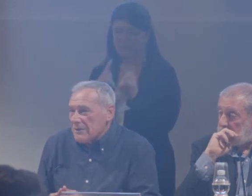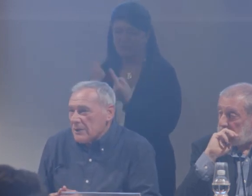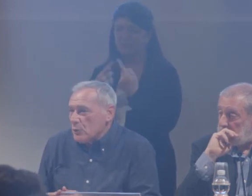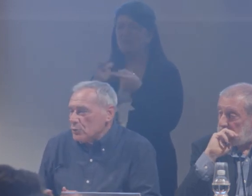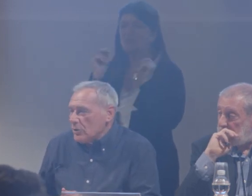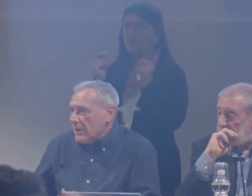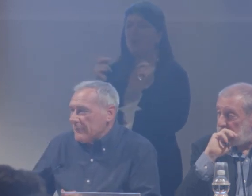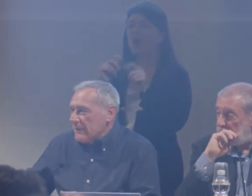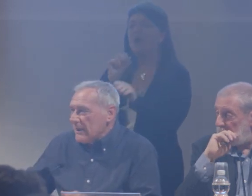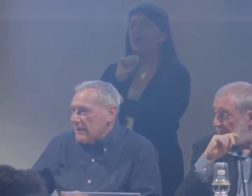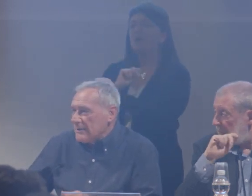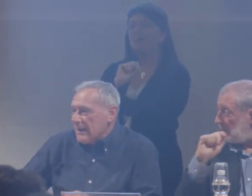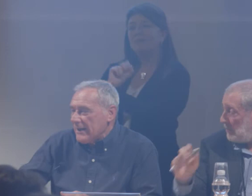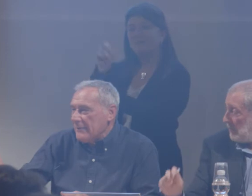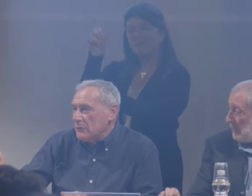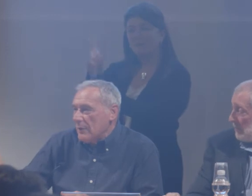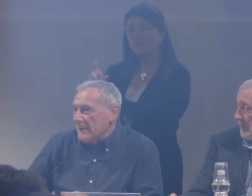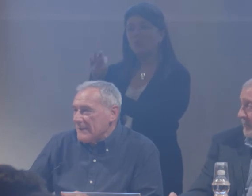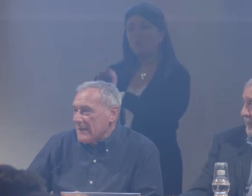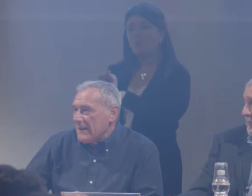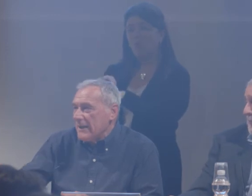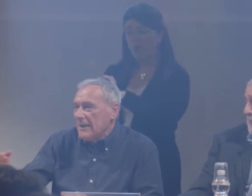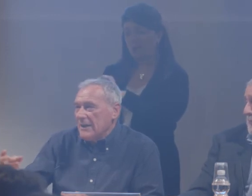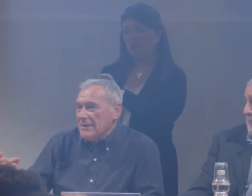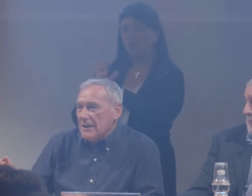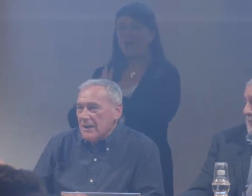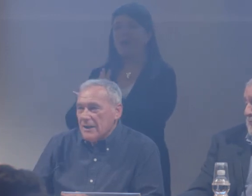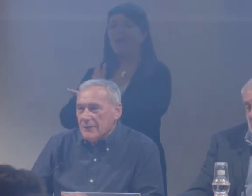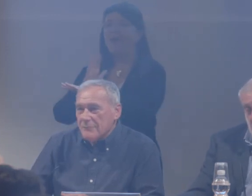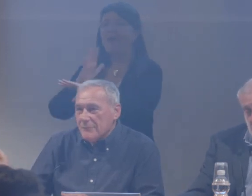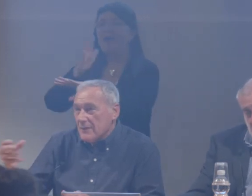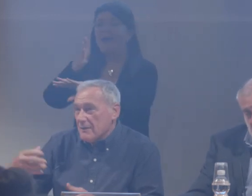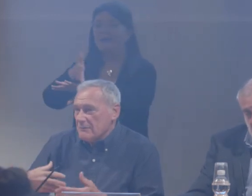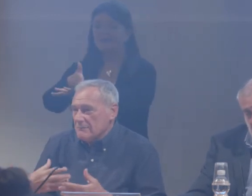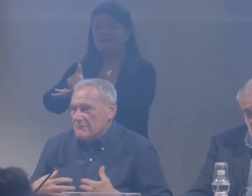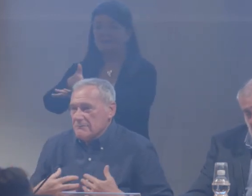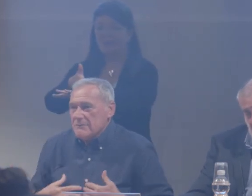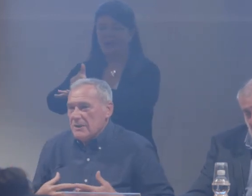quel detenuto che nell'entrare doveva passare